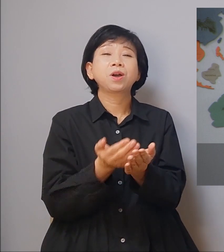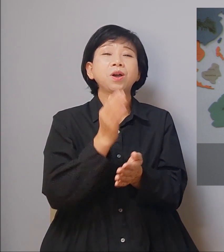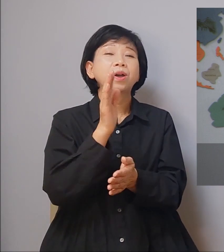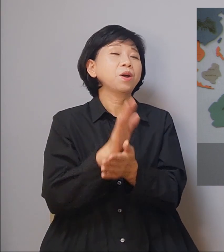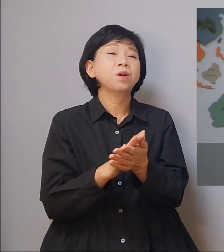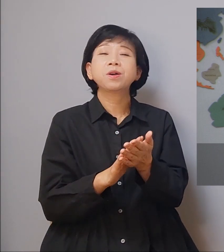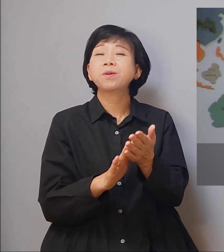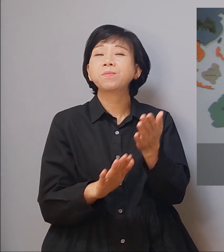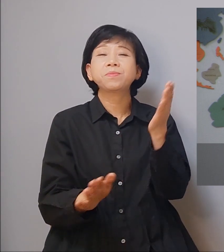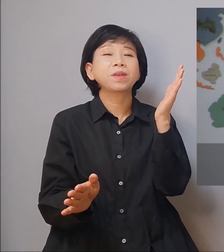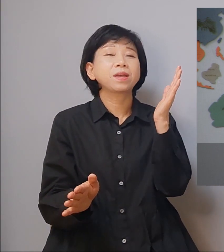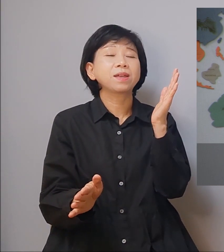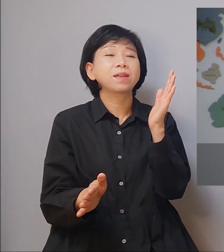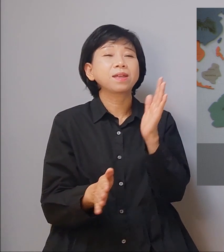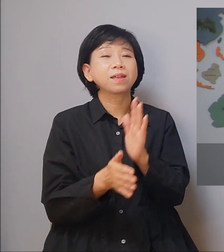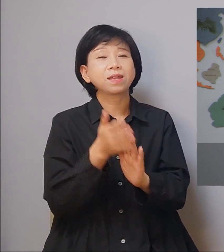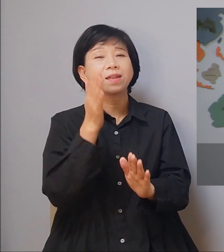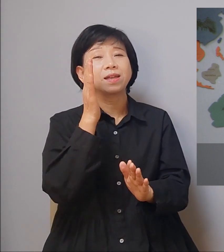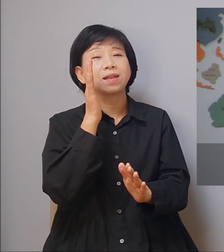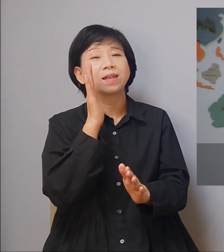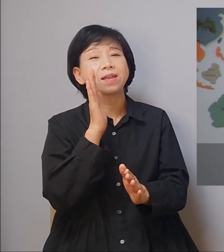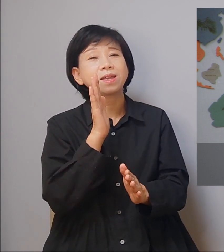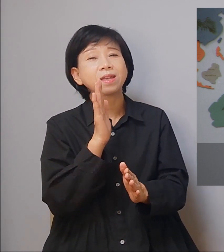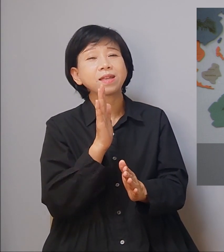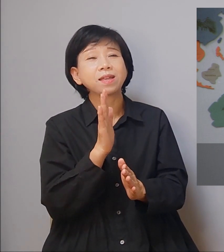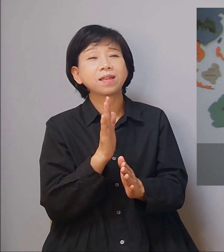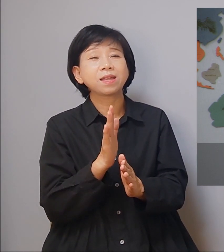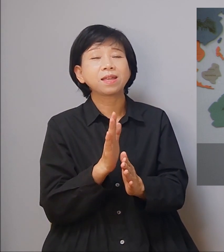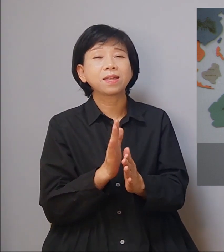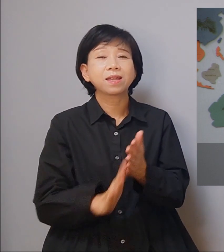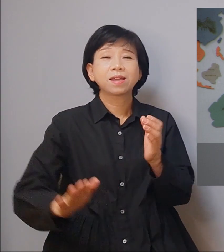전혀 없네.